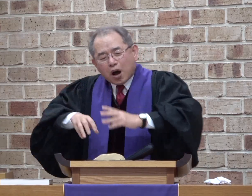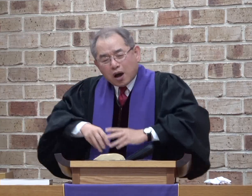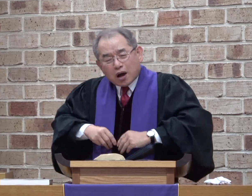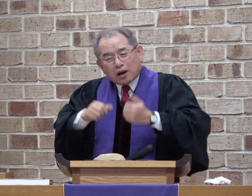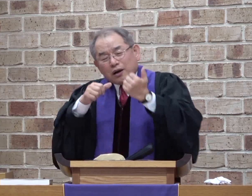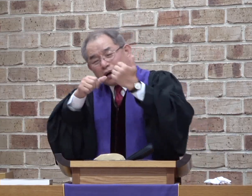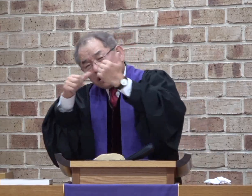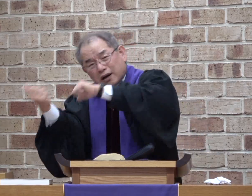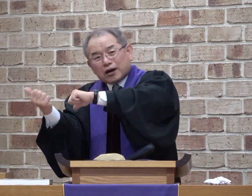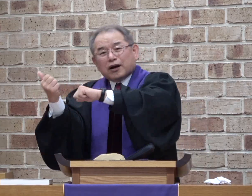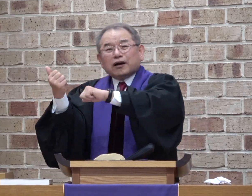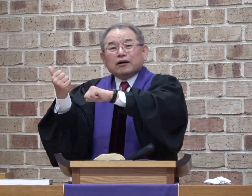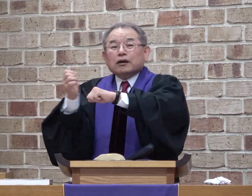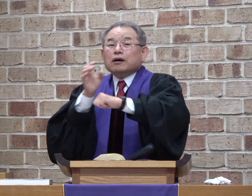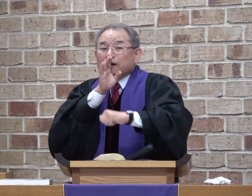우리 가족이